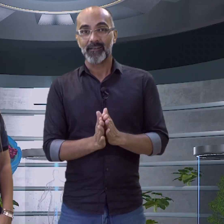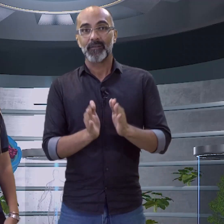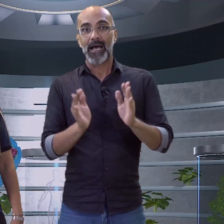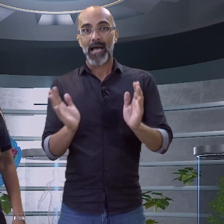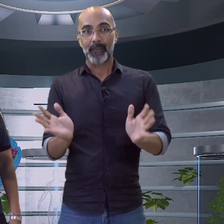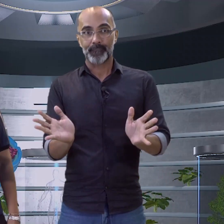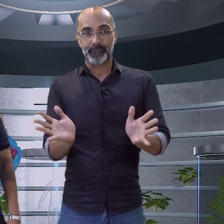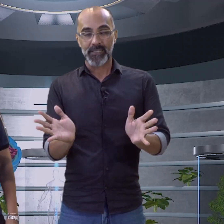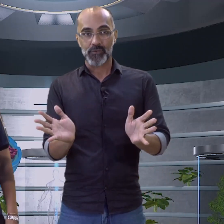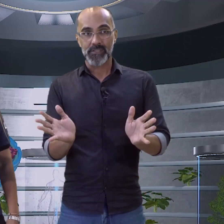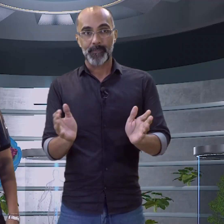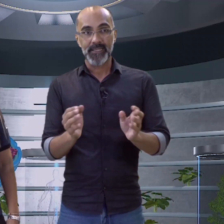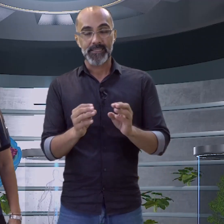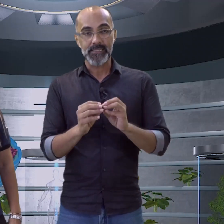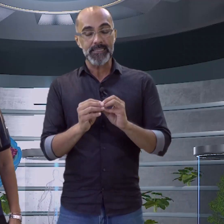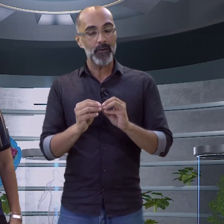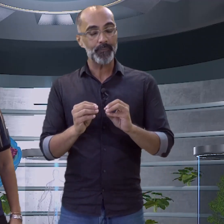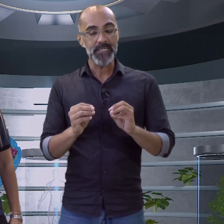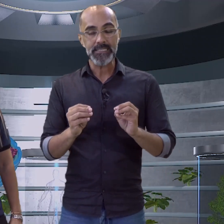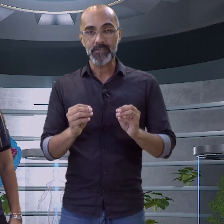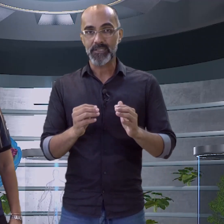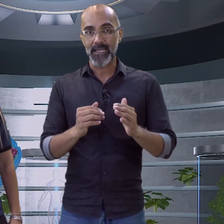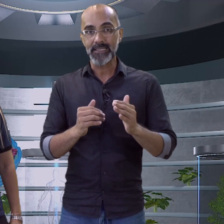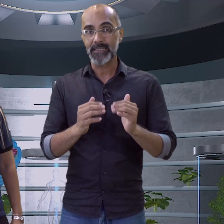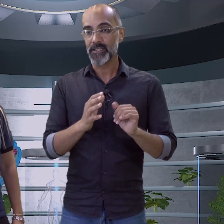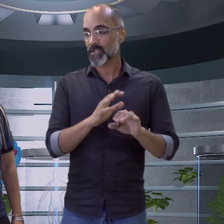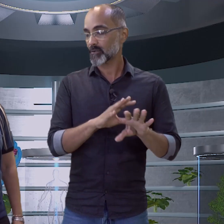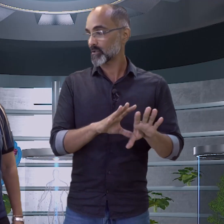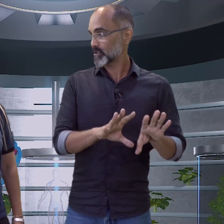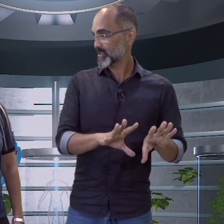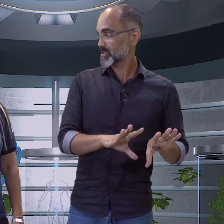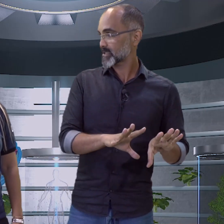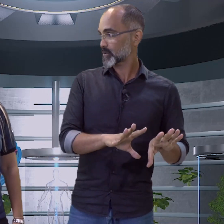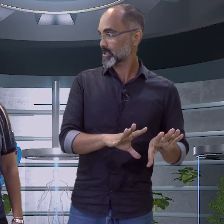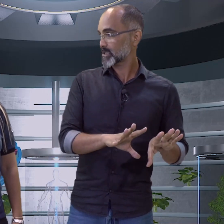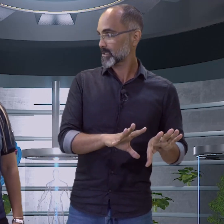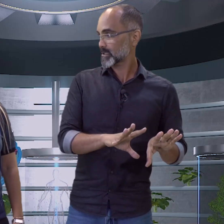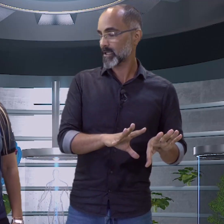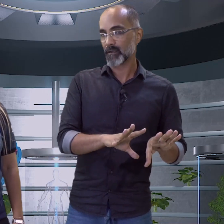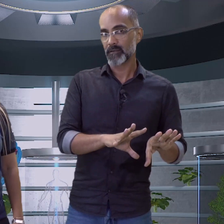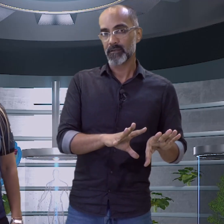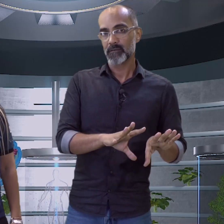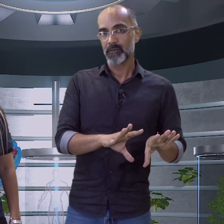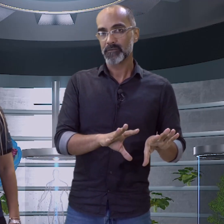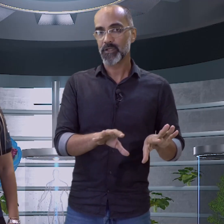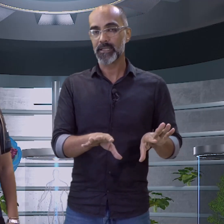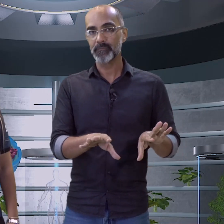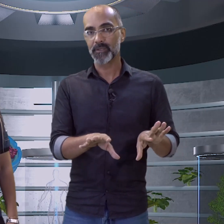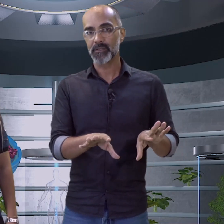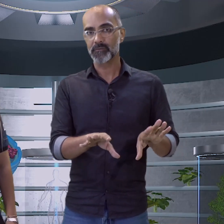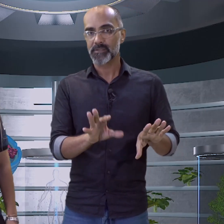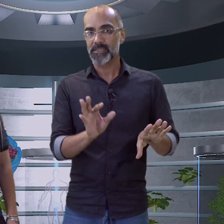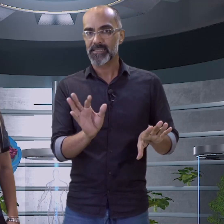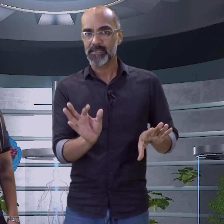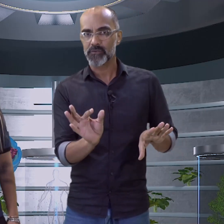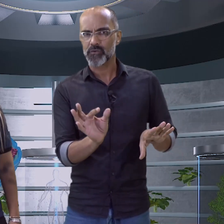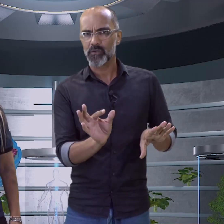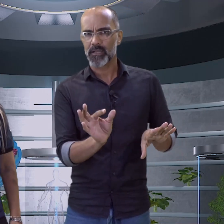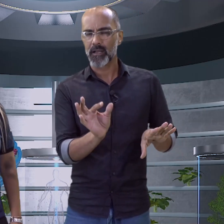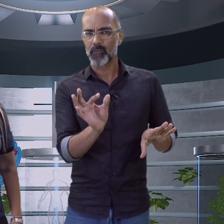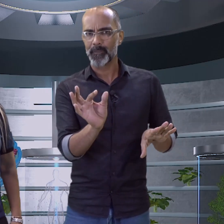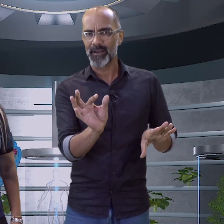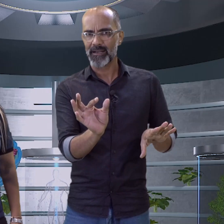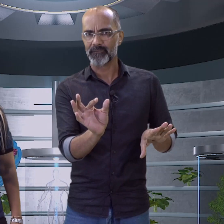Galera. Questões abertas não precisam estar idênticas com o que vai estar escrito aqui, né, Tatá? Sim, não. Só lembrando, se esqueceu